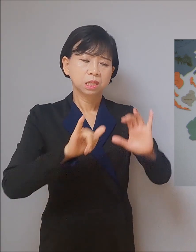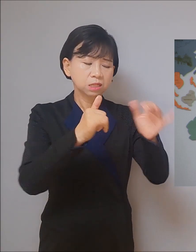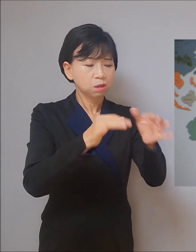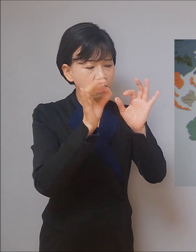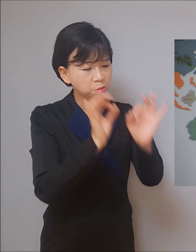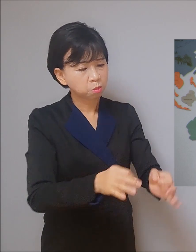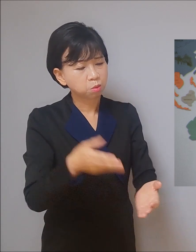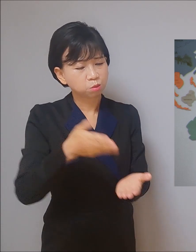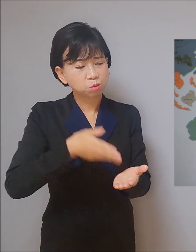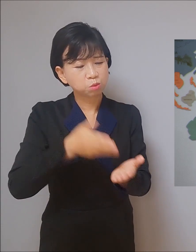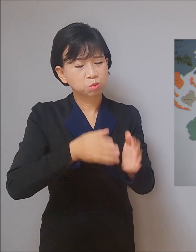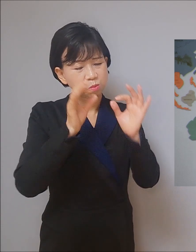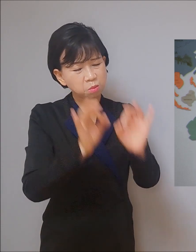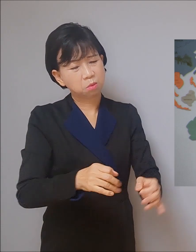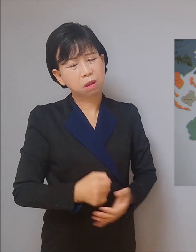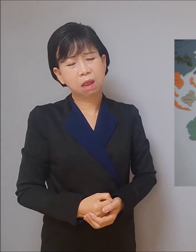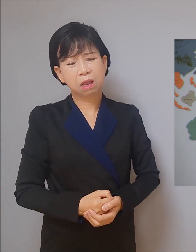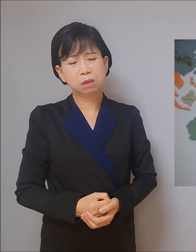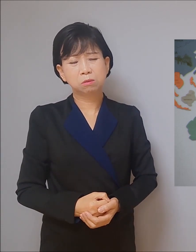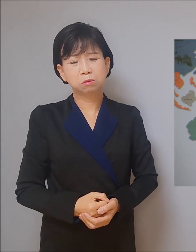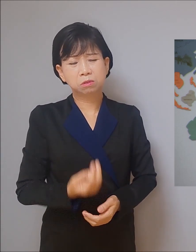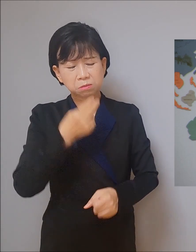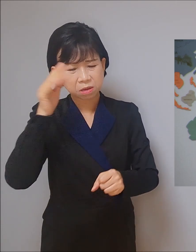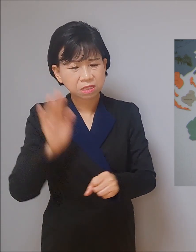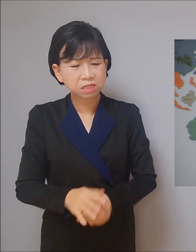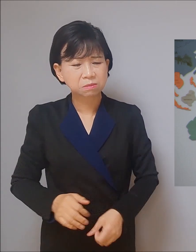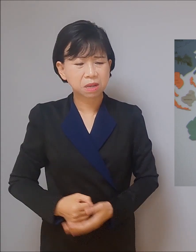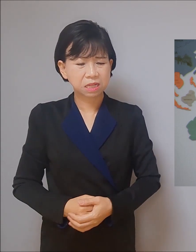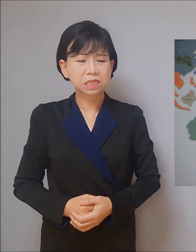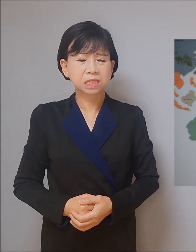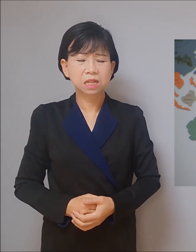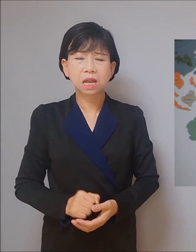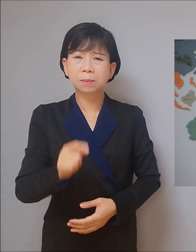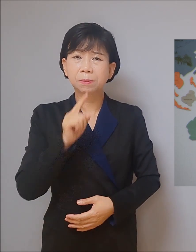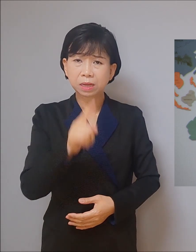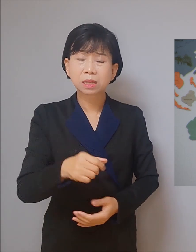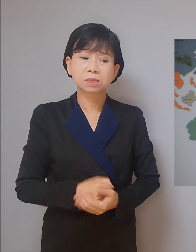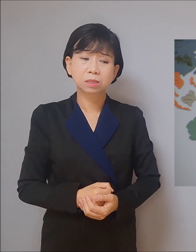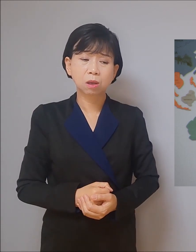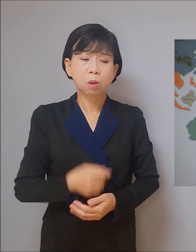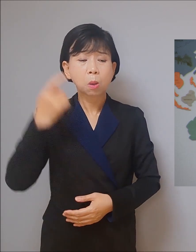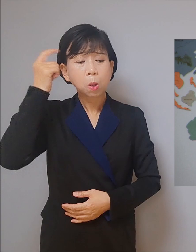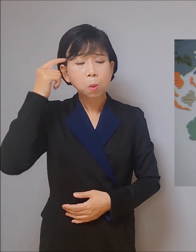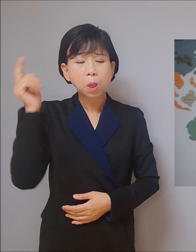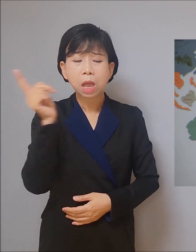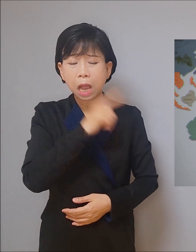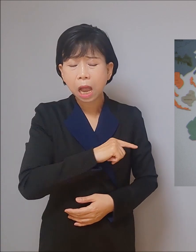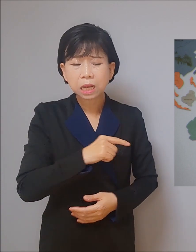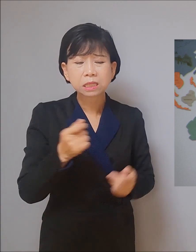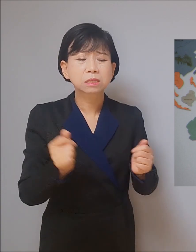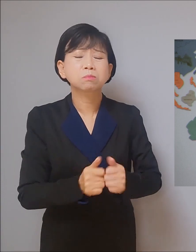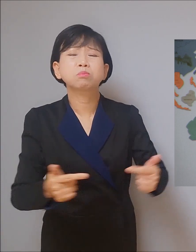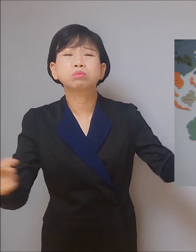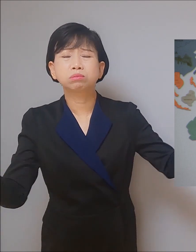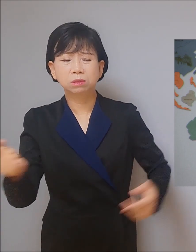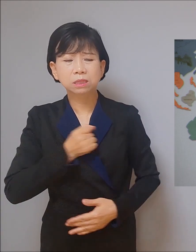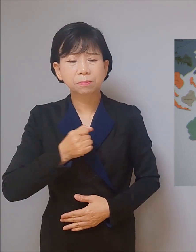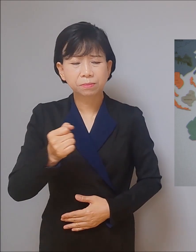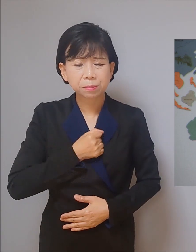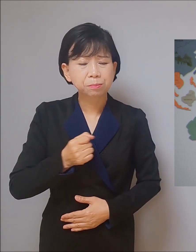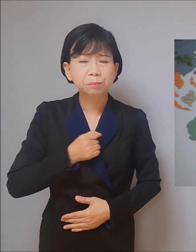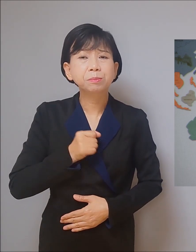이렇게 되었을까 통탄할 때가 있습니다. 어디 그뿐인가요? 왜 악이 범람하고 있는지